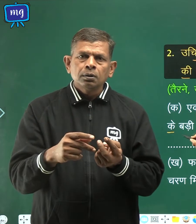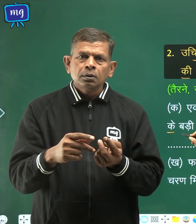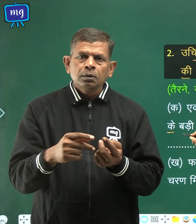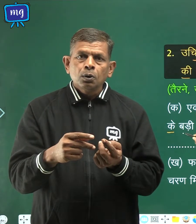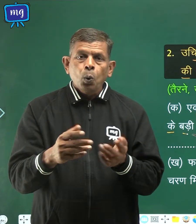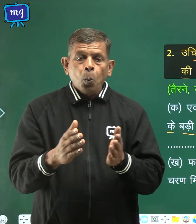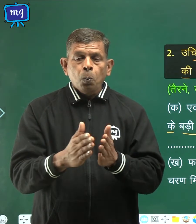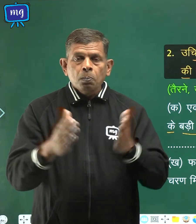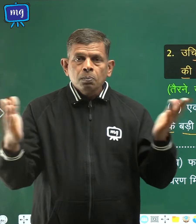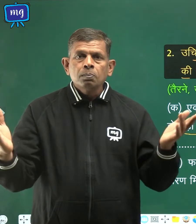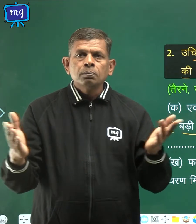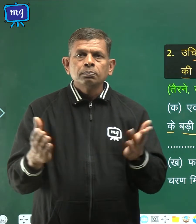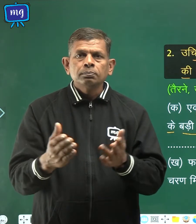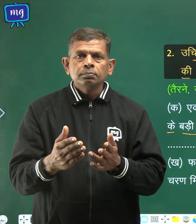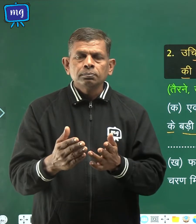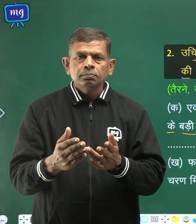बड़ी मात्रा में